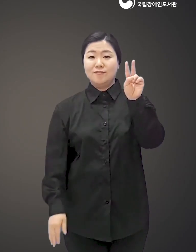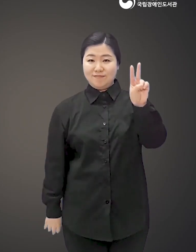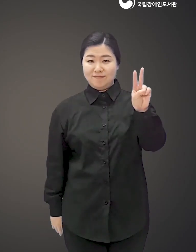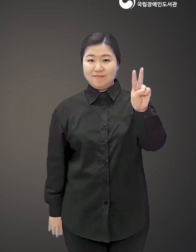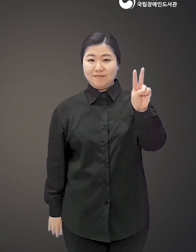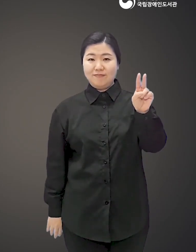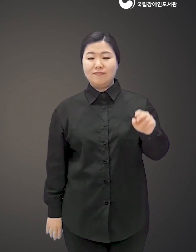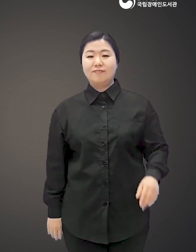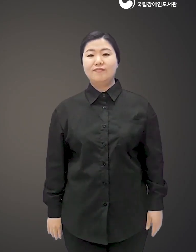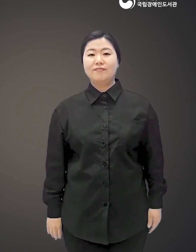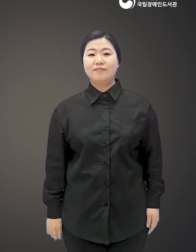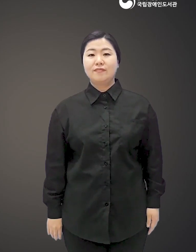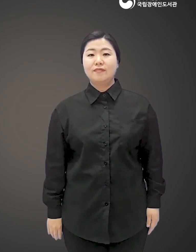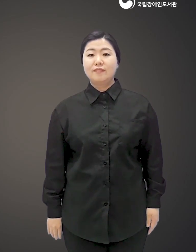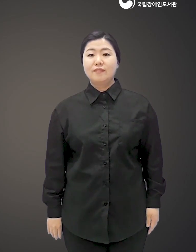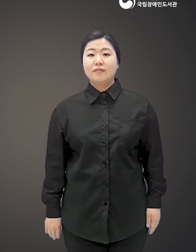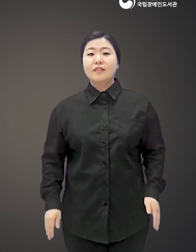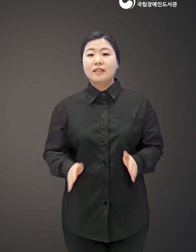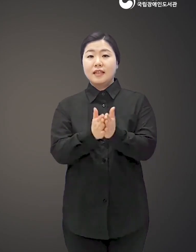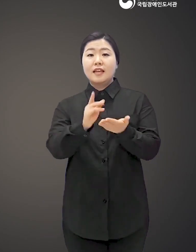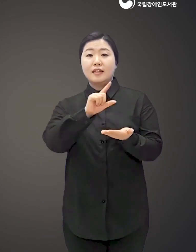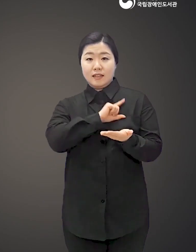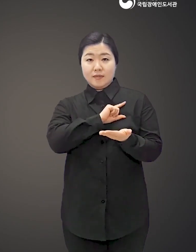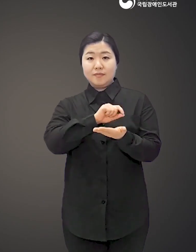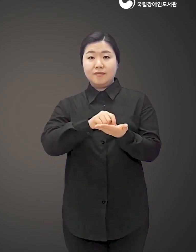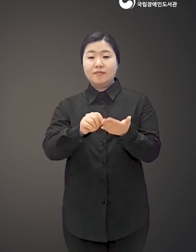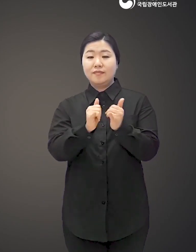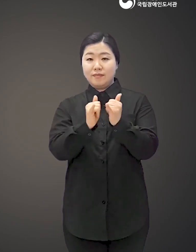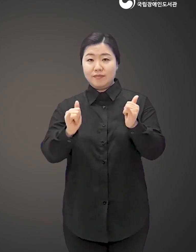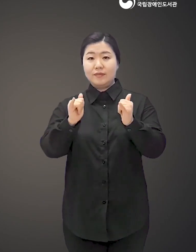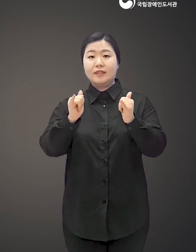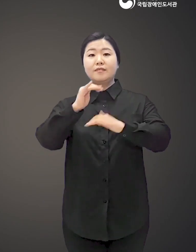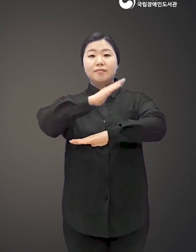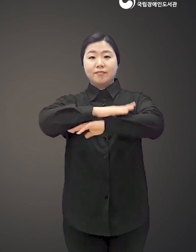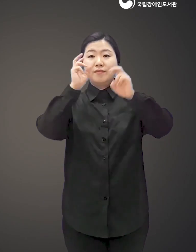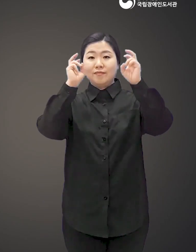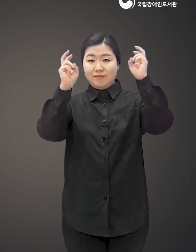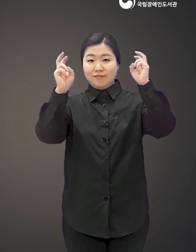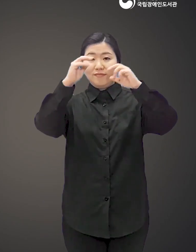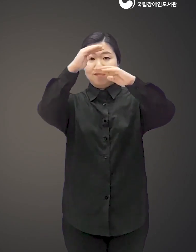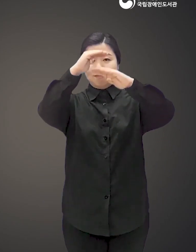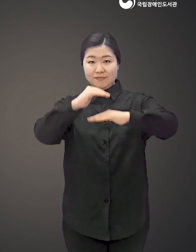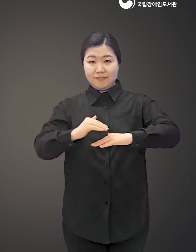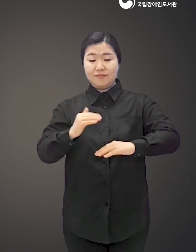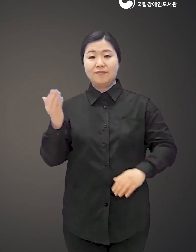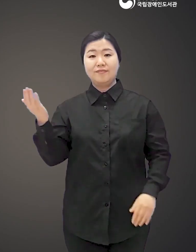도서명 바깥 일기, 밖의 삶. 저자 아니 에르노.